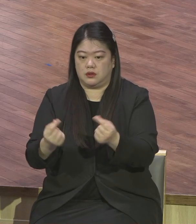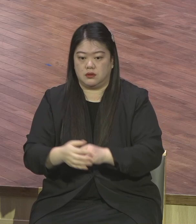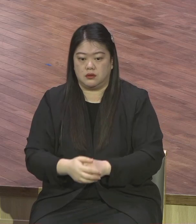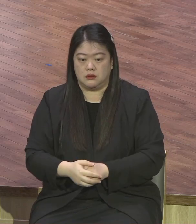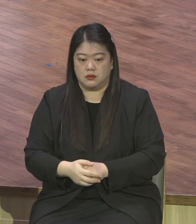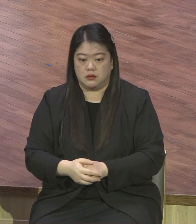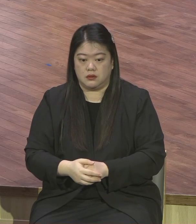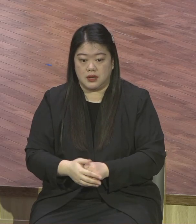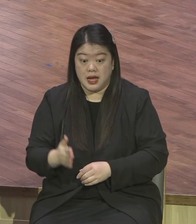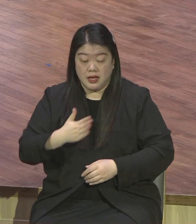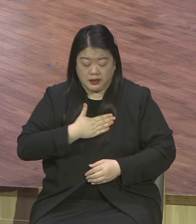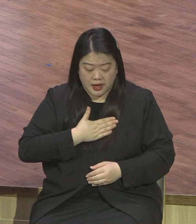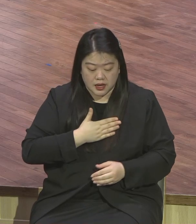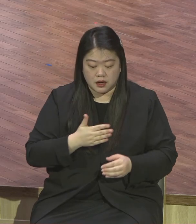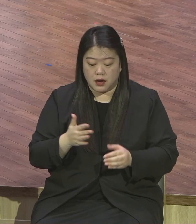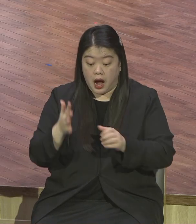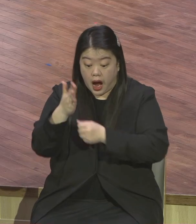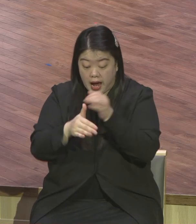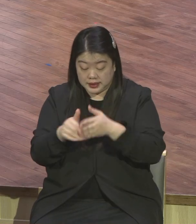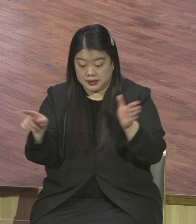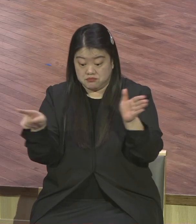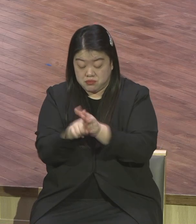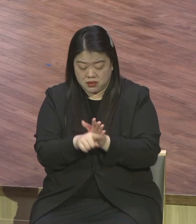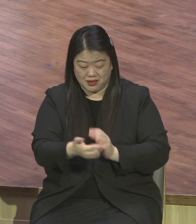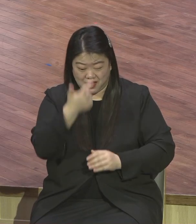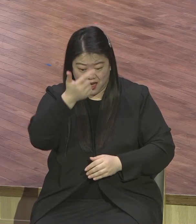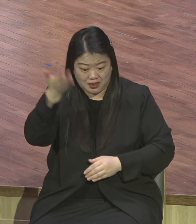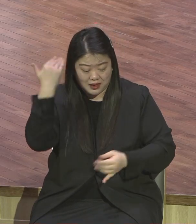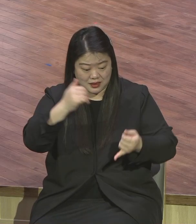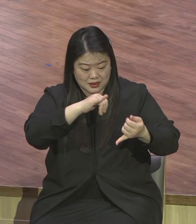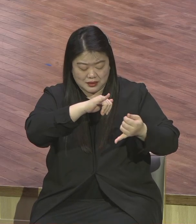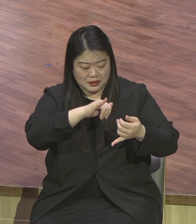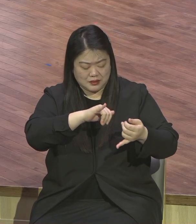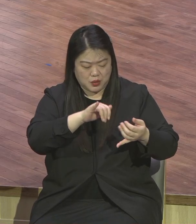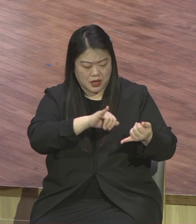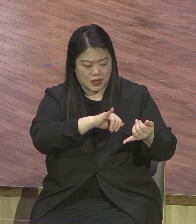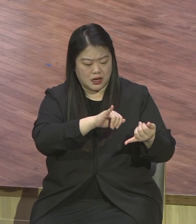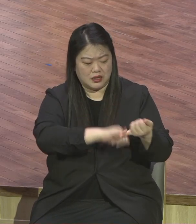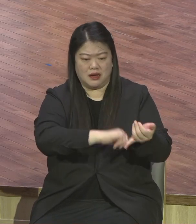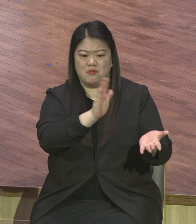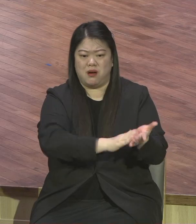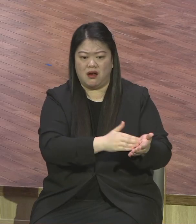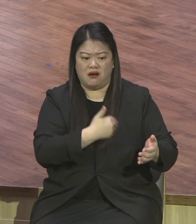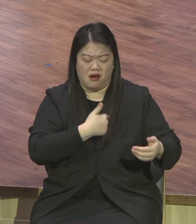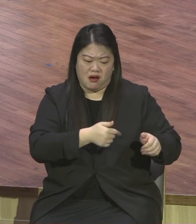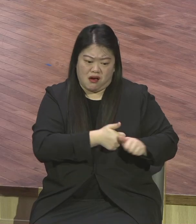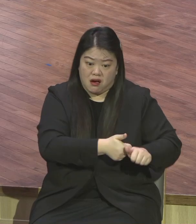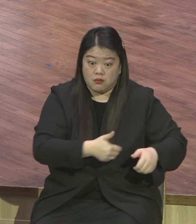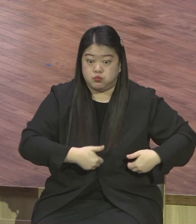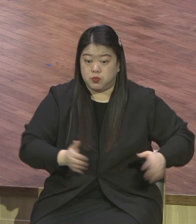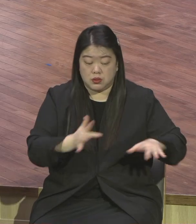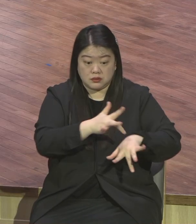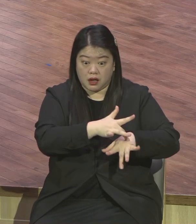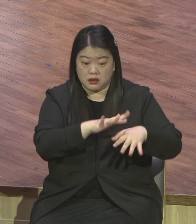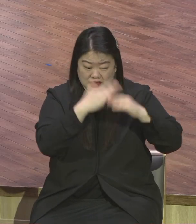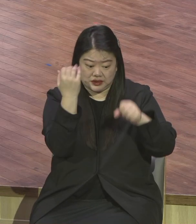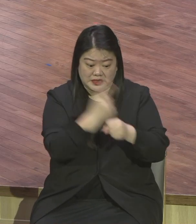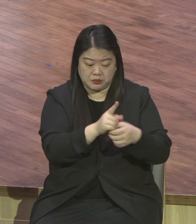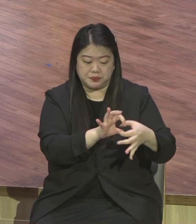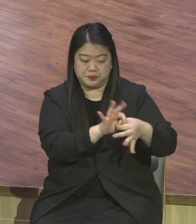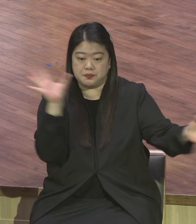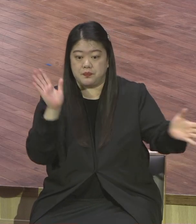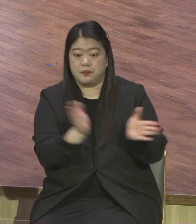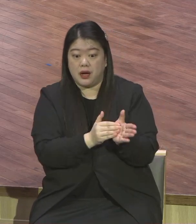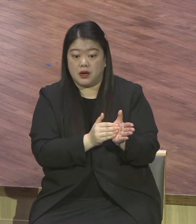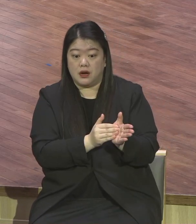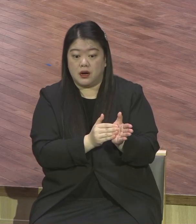불구하고 자꾸 옛날에 육체의 속성을 따라서 세상 사람들의 버릇처럼 세상